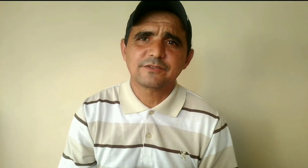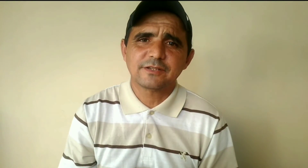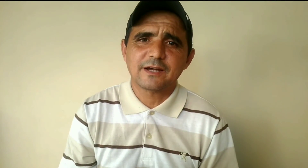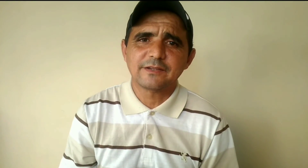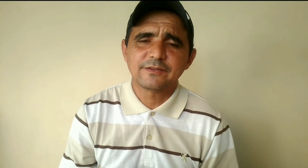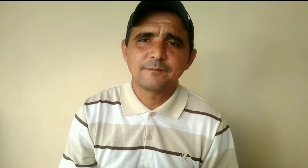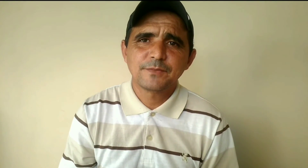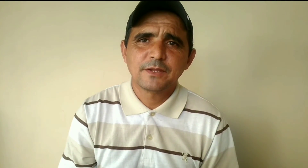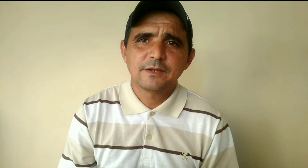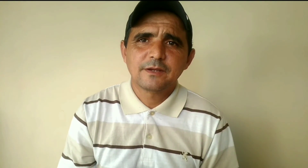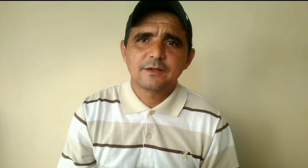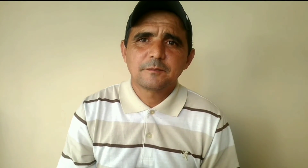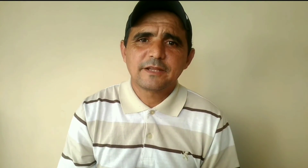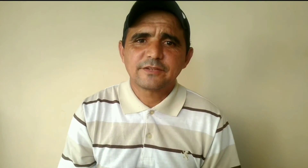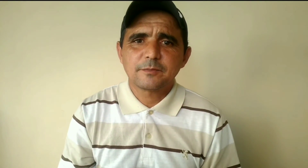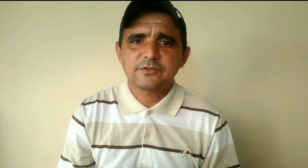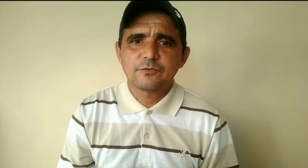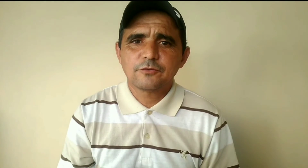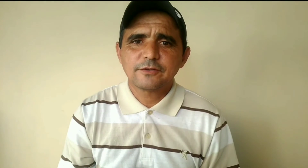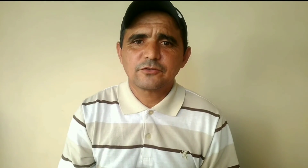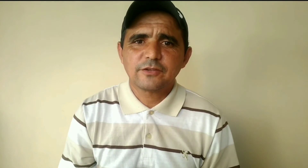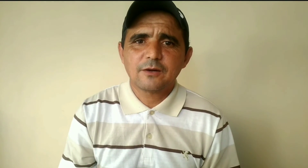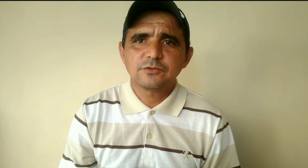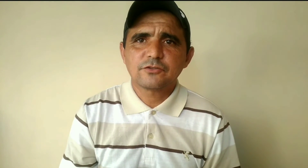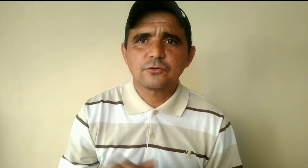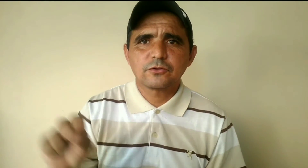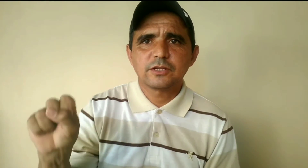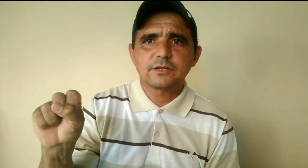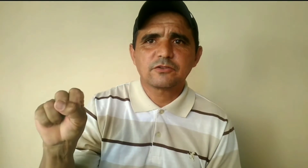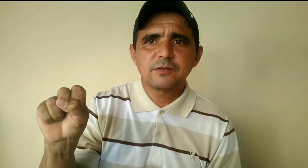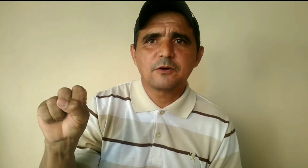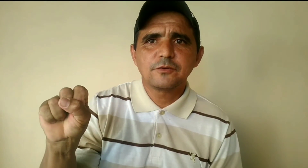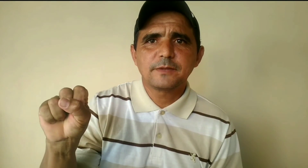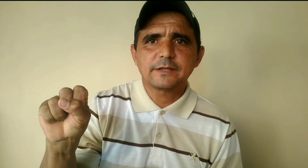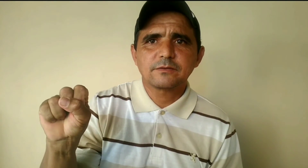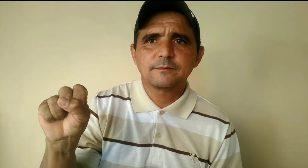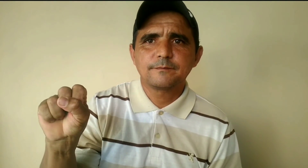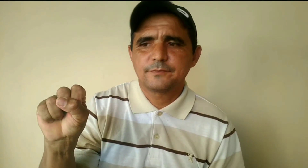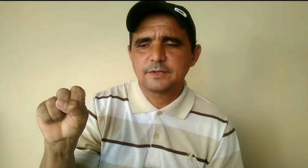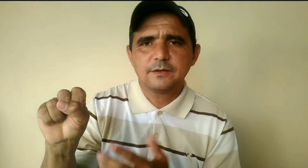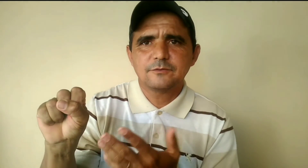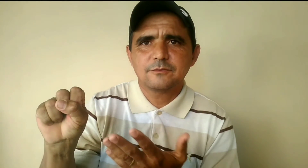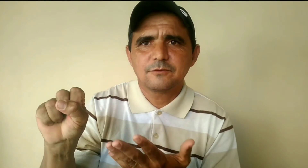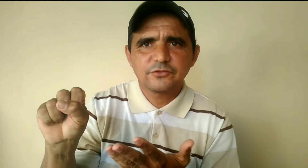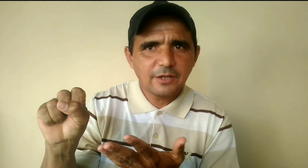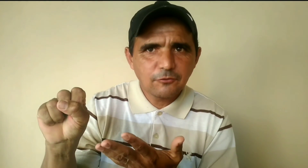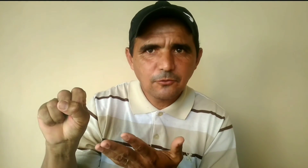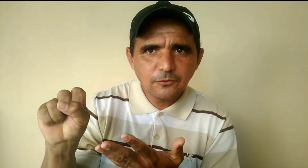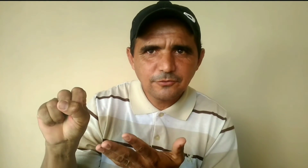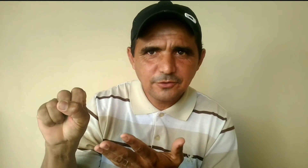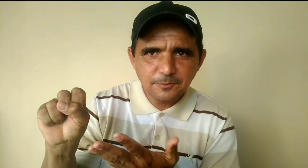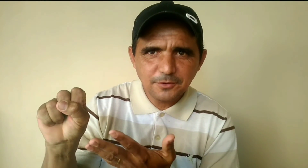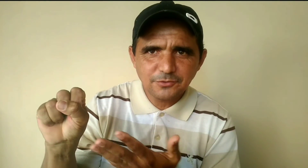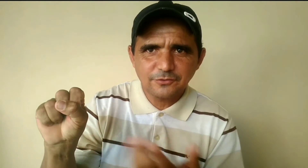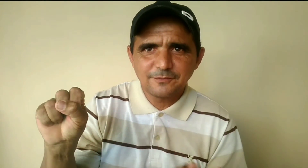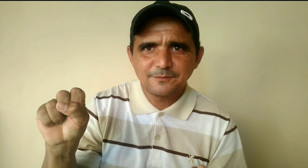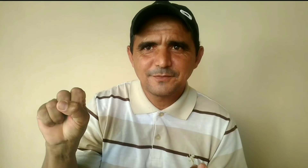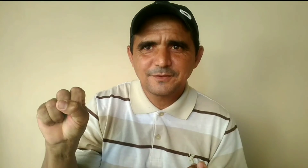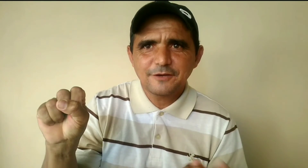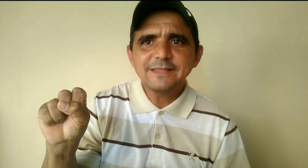de sinais. Por exemplo, se eu for fazer o sinal de solteiro sem movimento, o sinal ficou pronto, vai